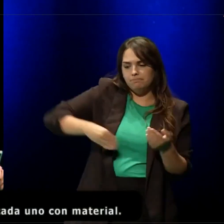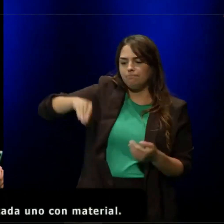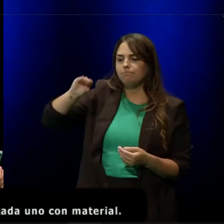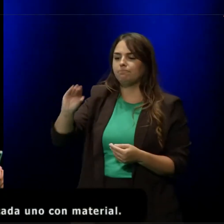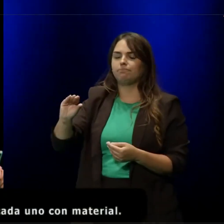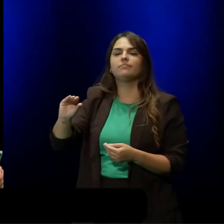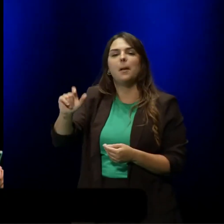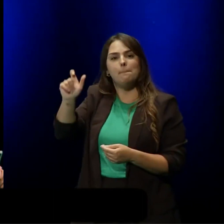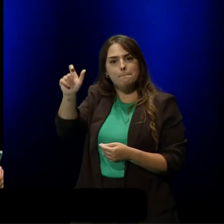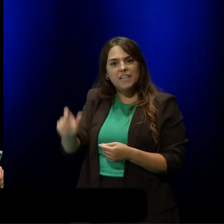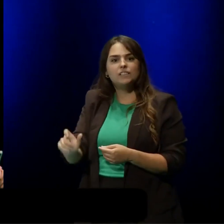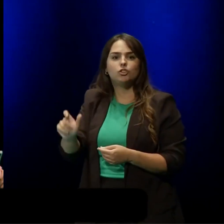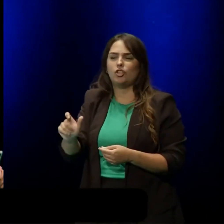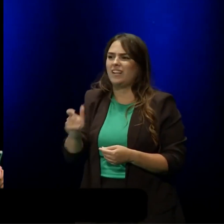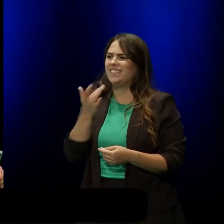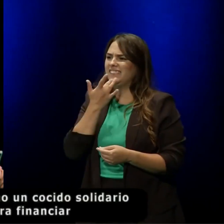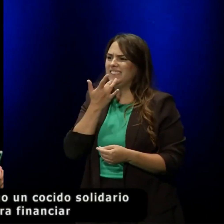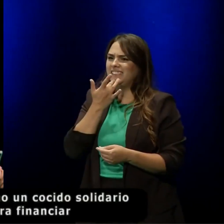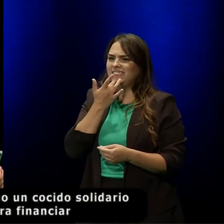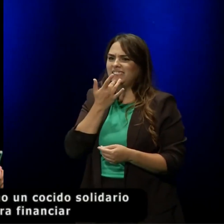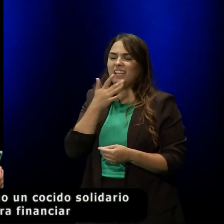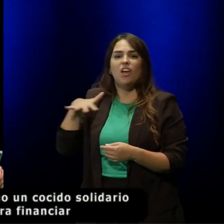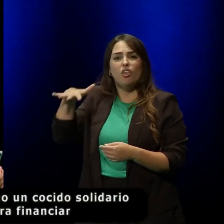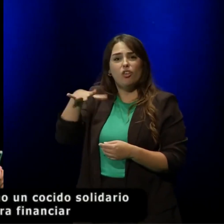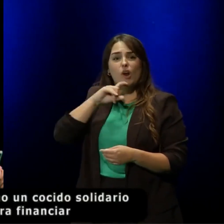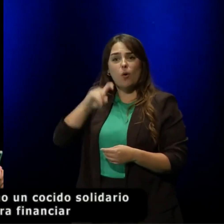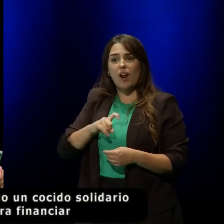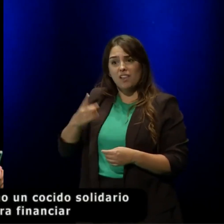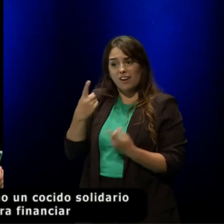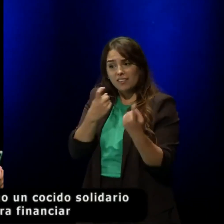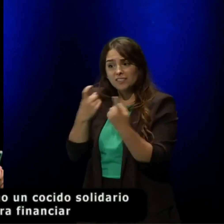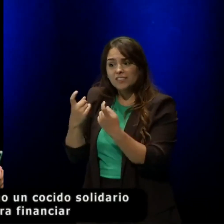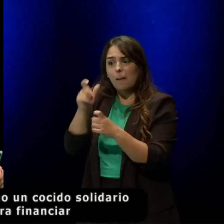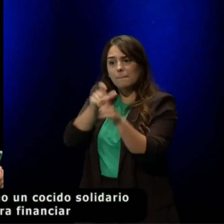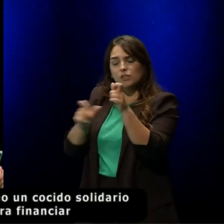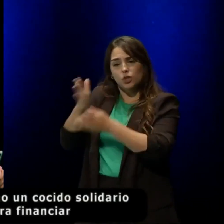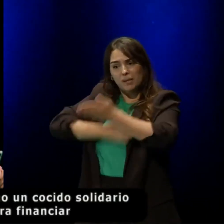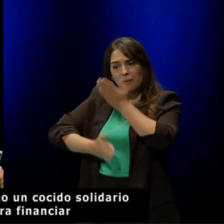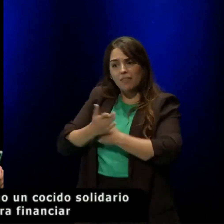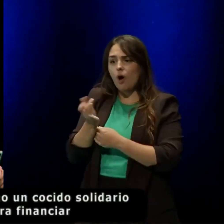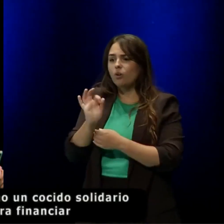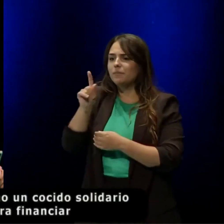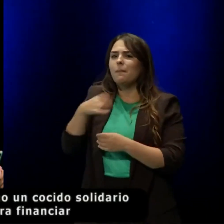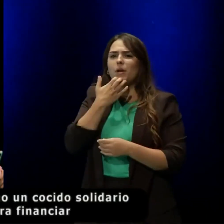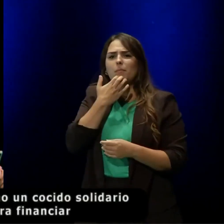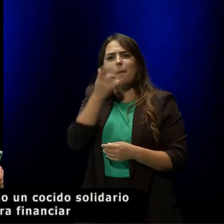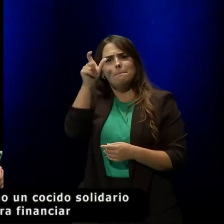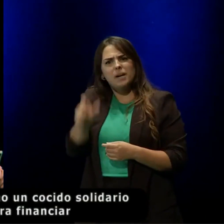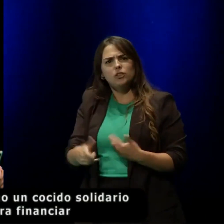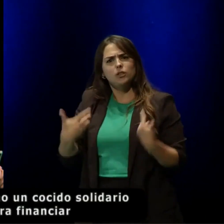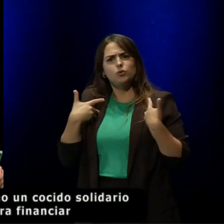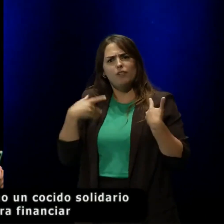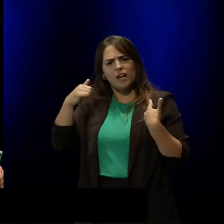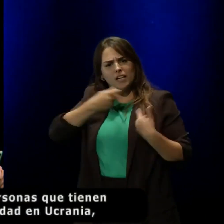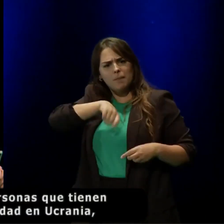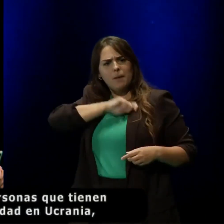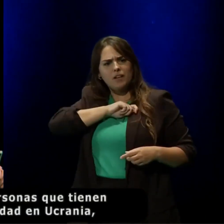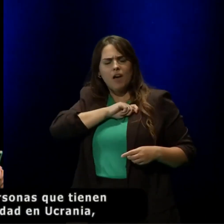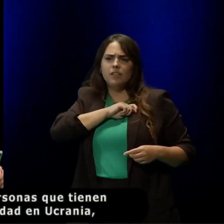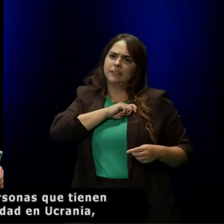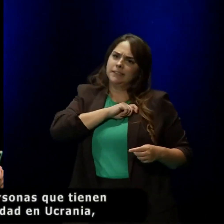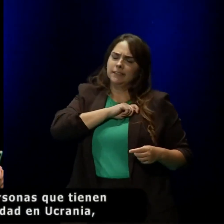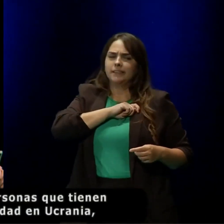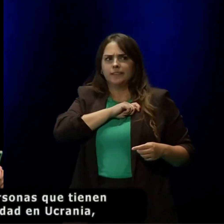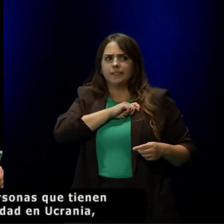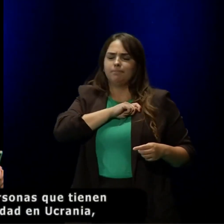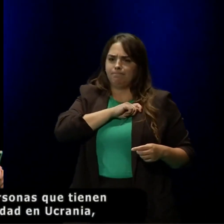a las personas que tienen necesidad en Ucrania, personas con discapacidad, y también para las personas que lo pasan mal en España